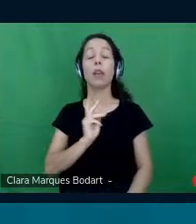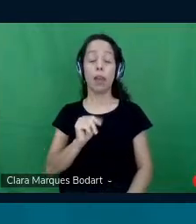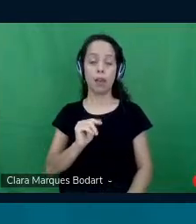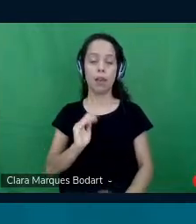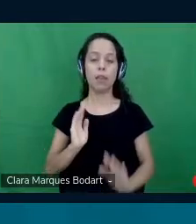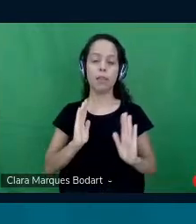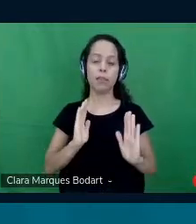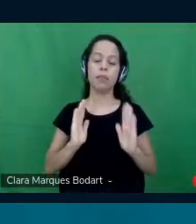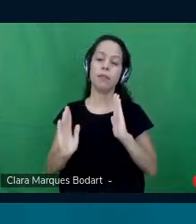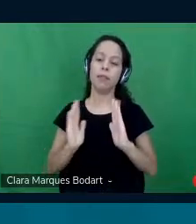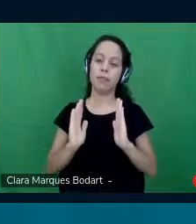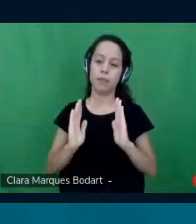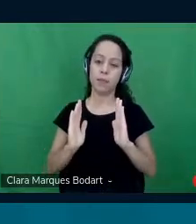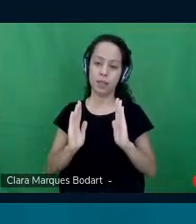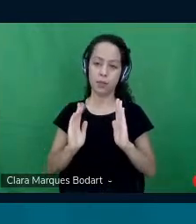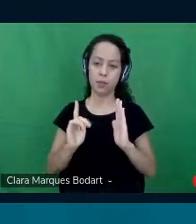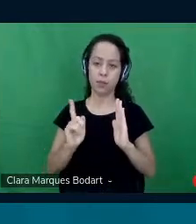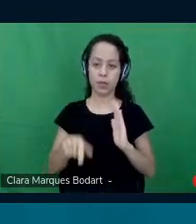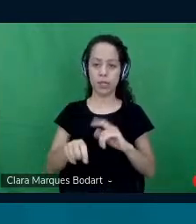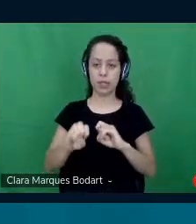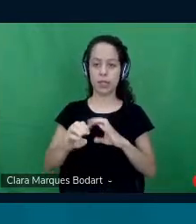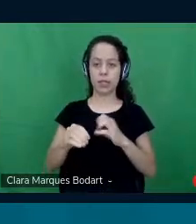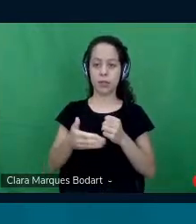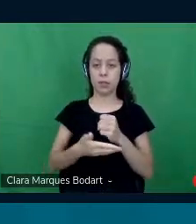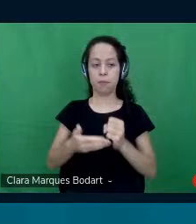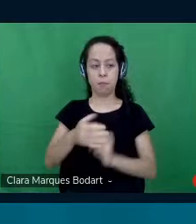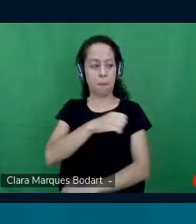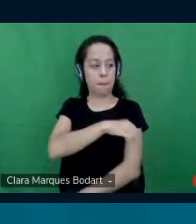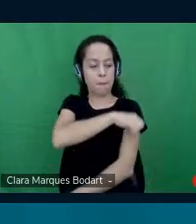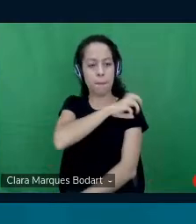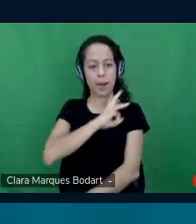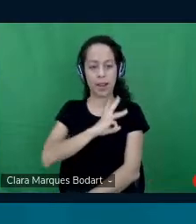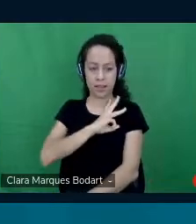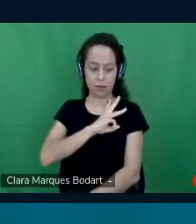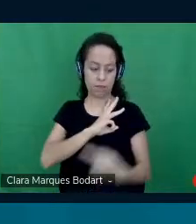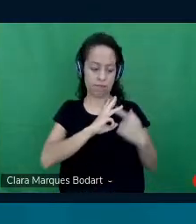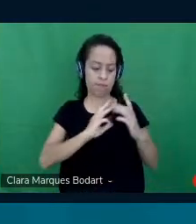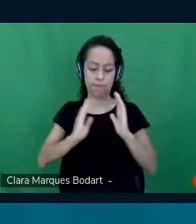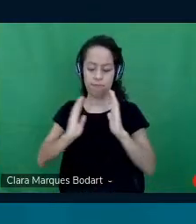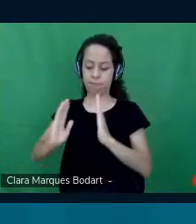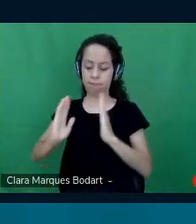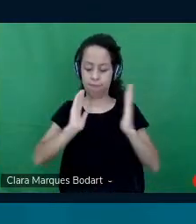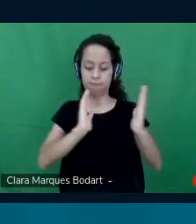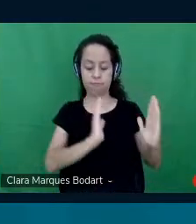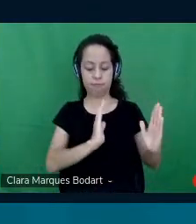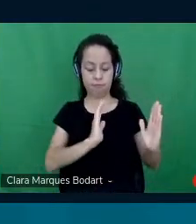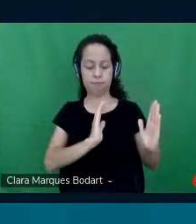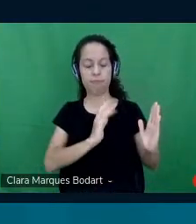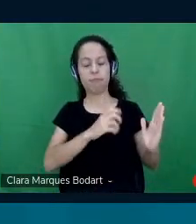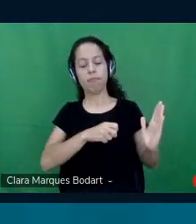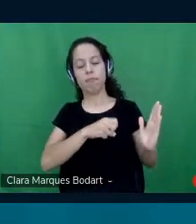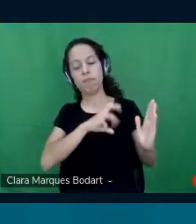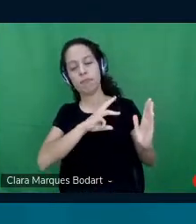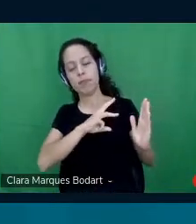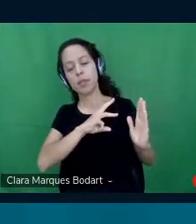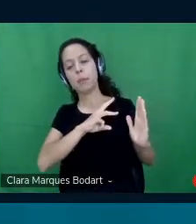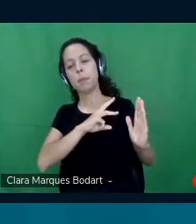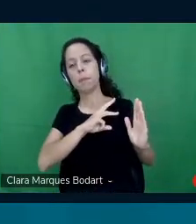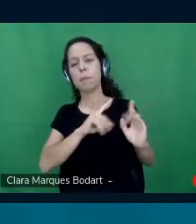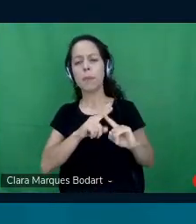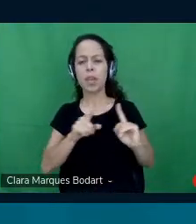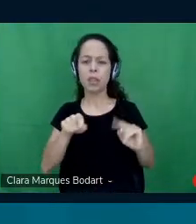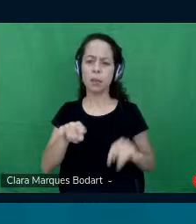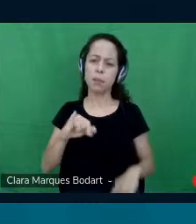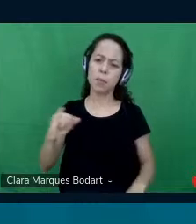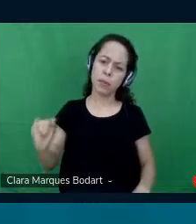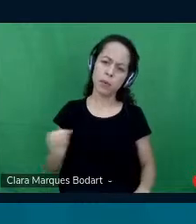básica. No entanto, esse é um avanço ao mesmo tempo importante, porque diz que ele não é